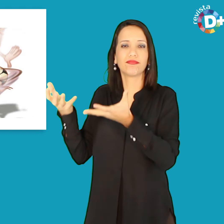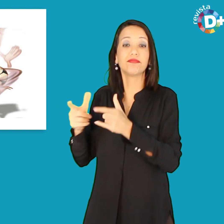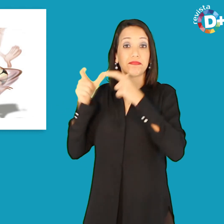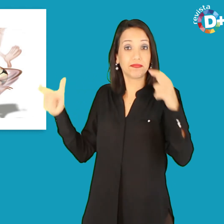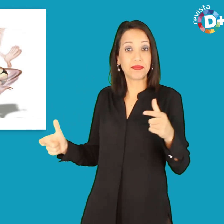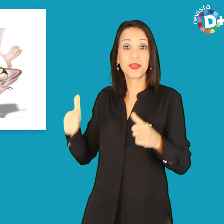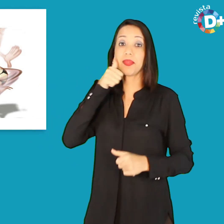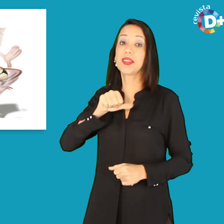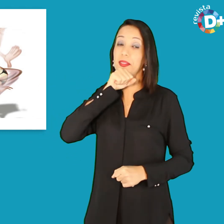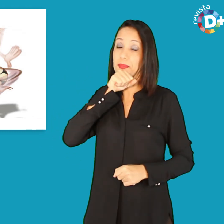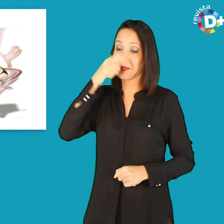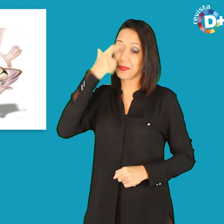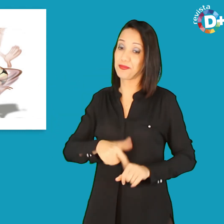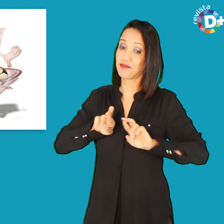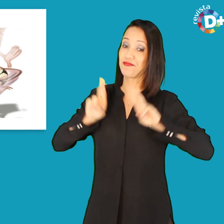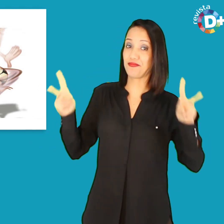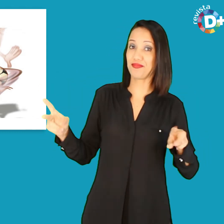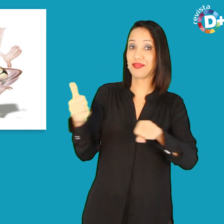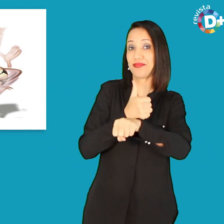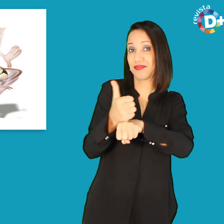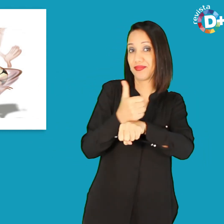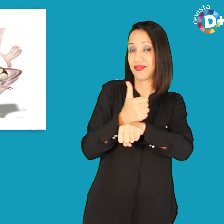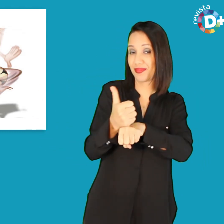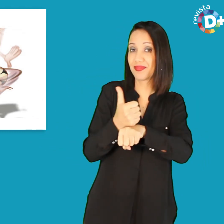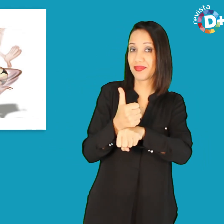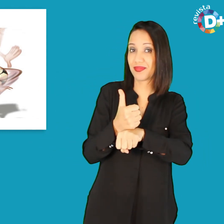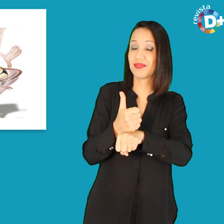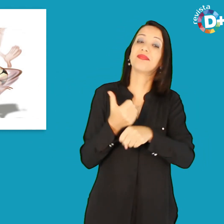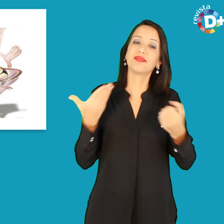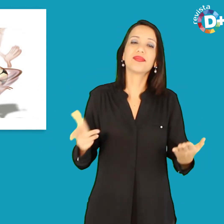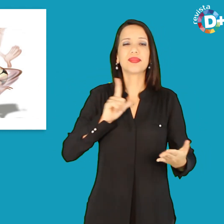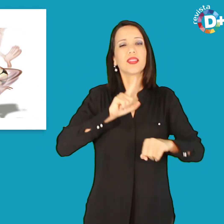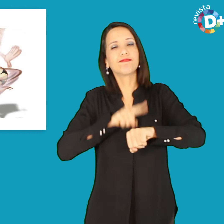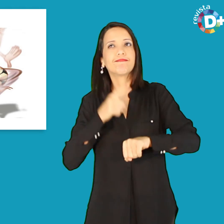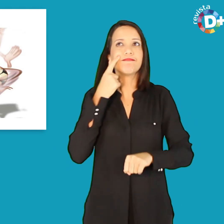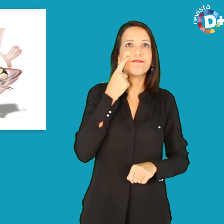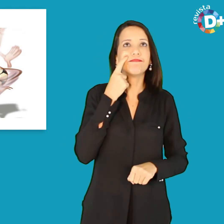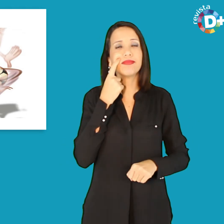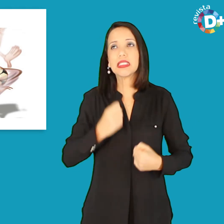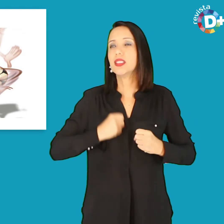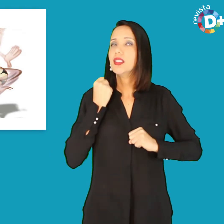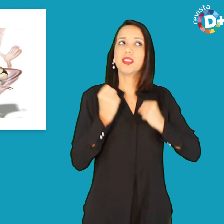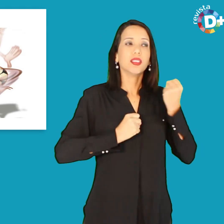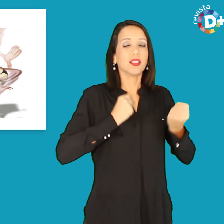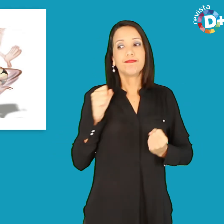é diferente do de da profissional. Por isso, momentos de dúvidas e ansiedades por ele também me permeiam.